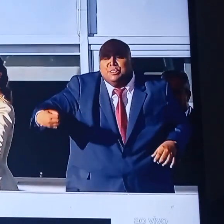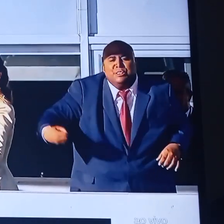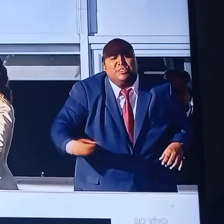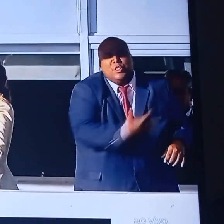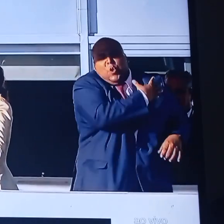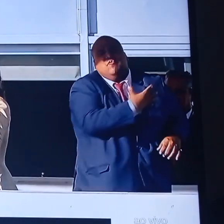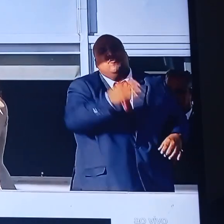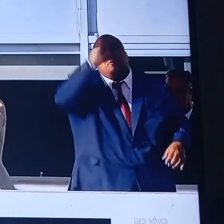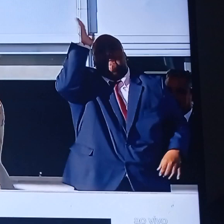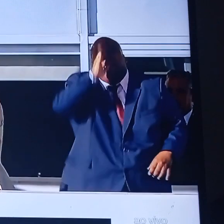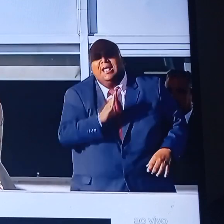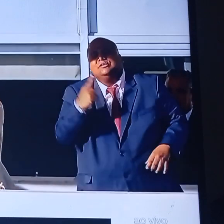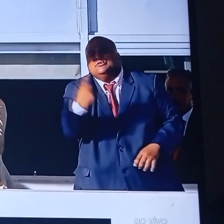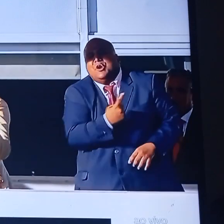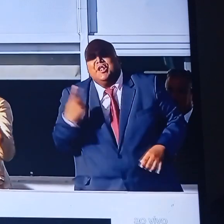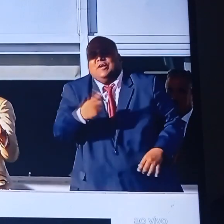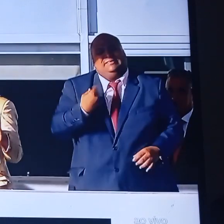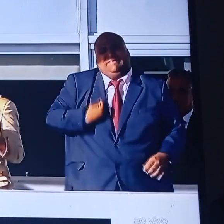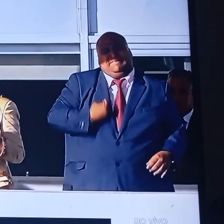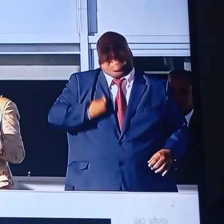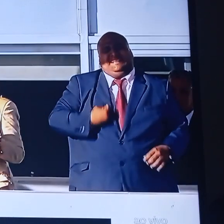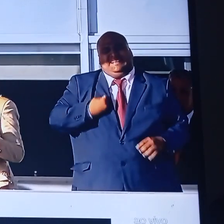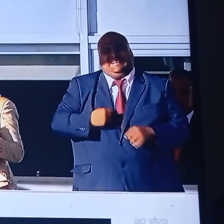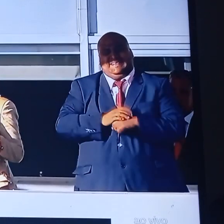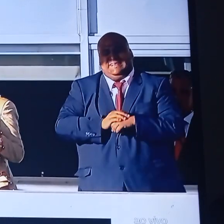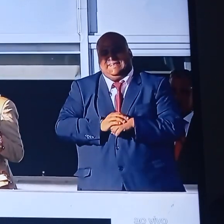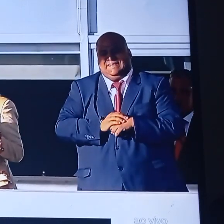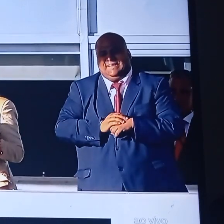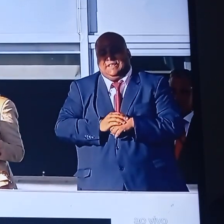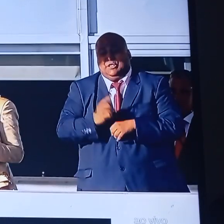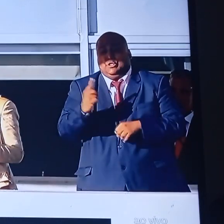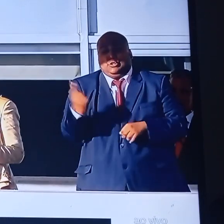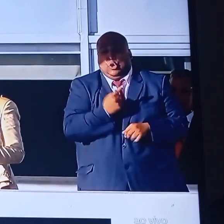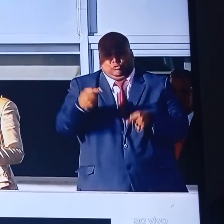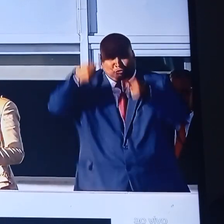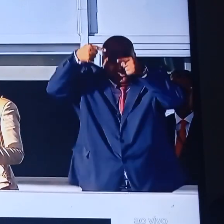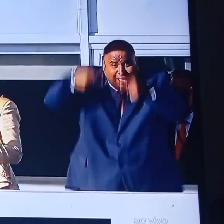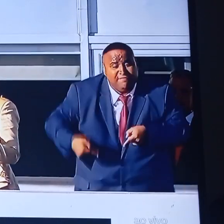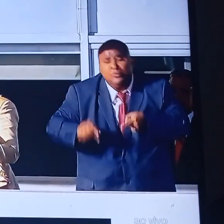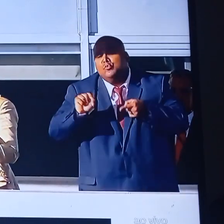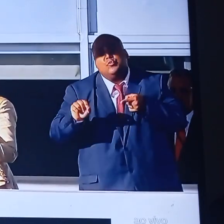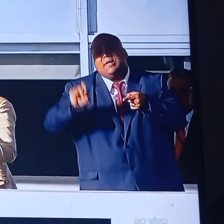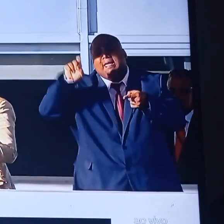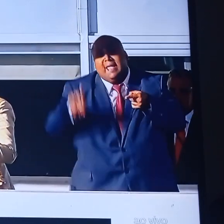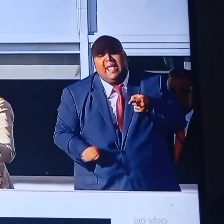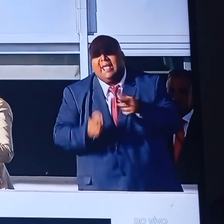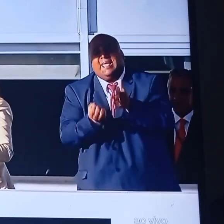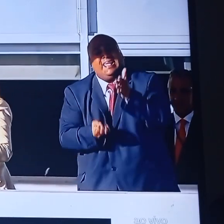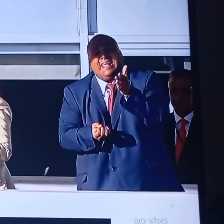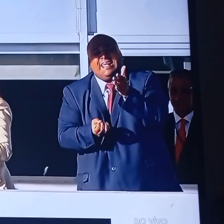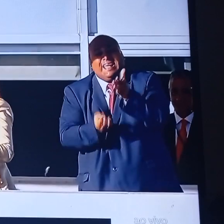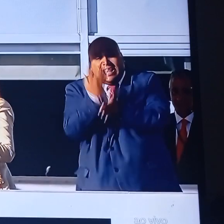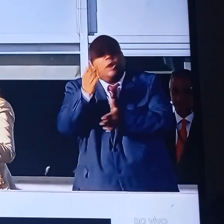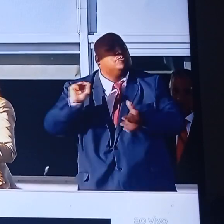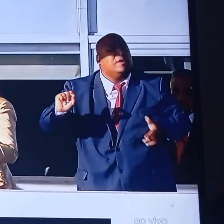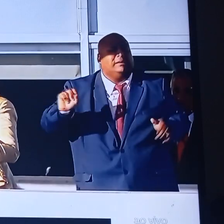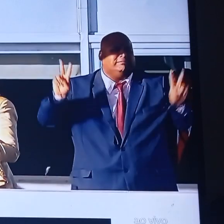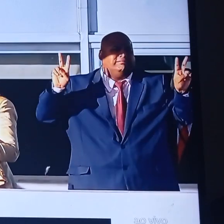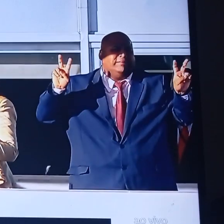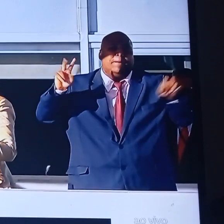decisivo capítulo da nossa história. Nosso desafio comum é o da criação de um país